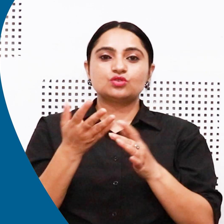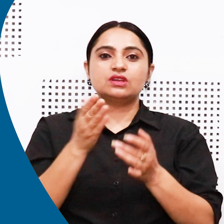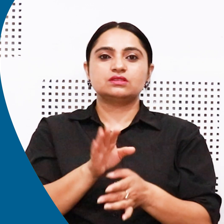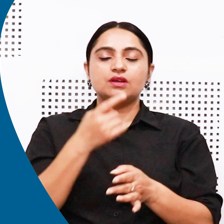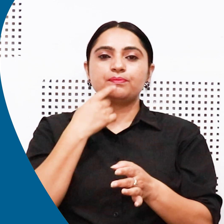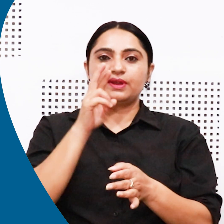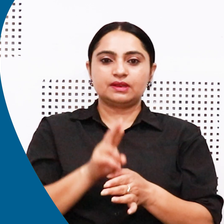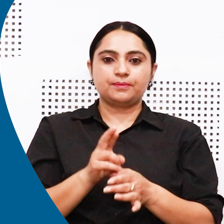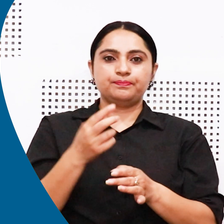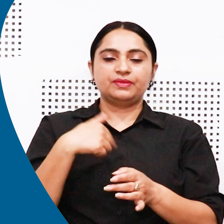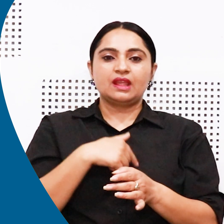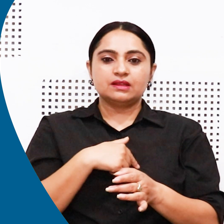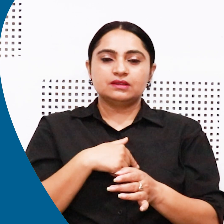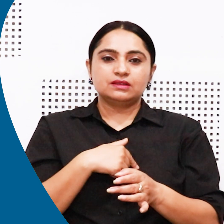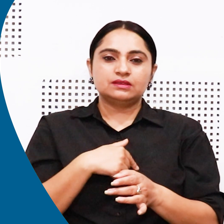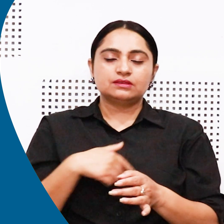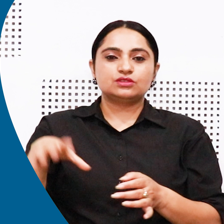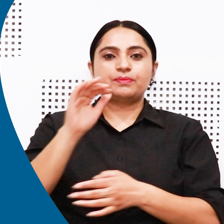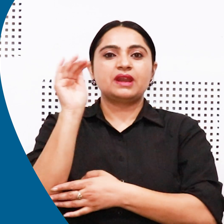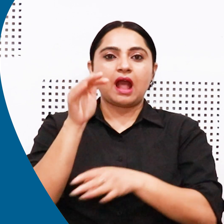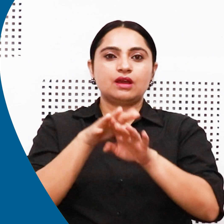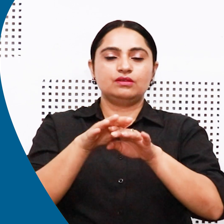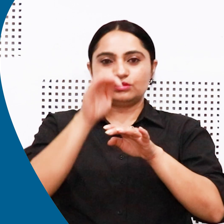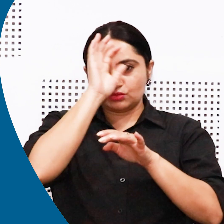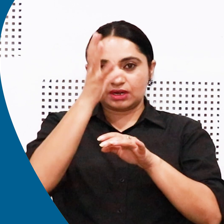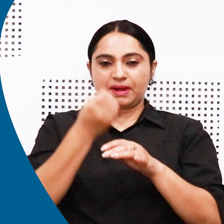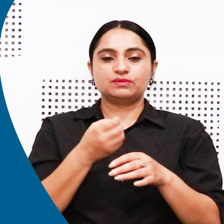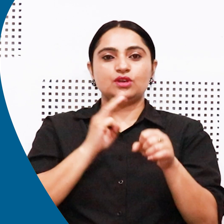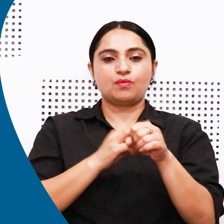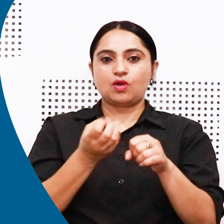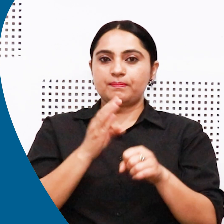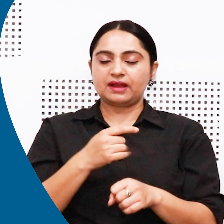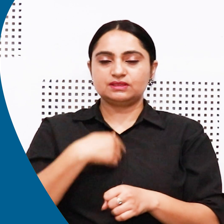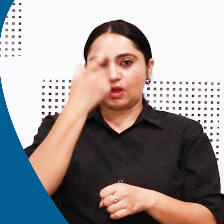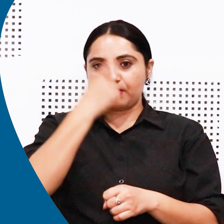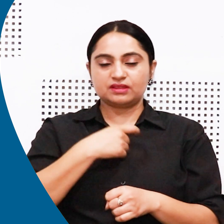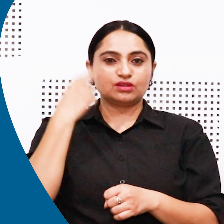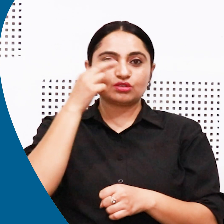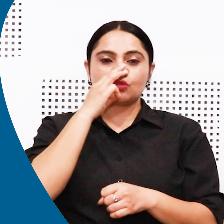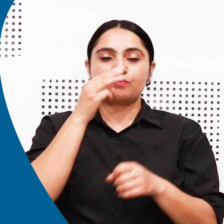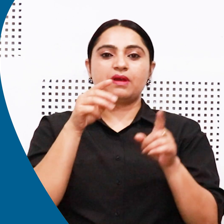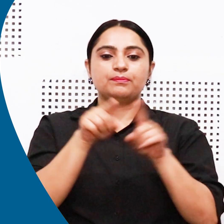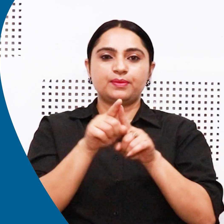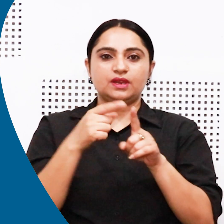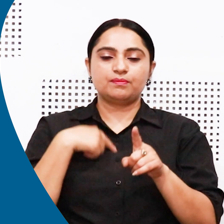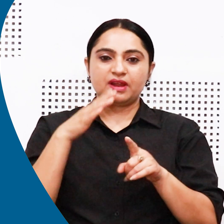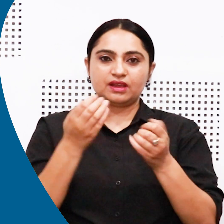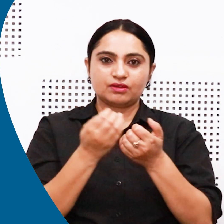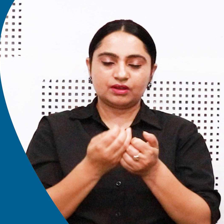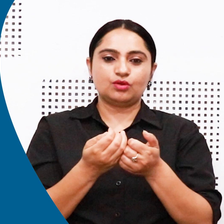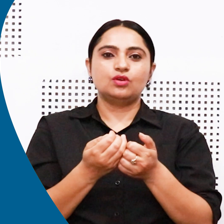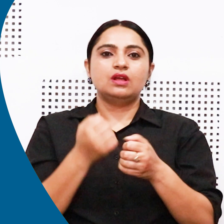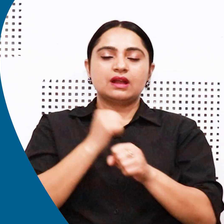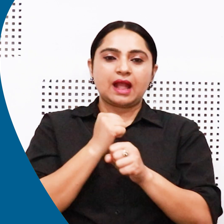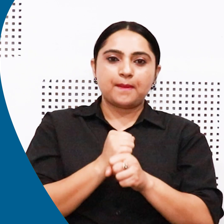भनेर आम नागरिकलाई सूचित हुने अवसर प्राप्त गरेको छ भने मलाई व्यक्तिगत रूपमा पनि मैले गरेका कारोबार अथवा